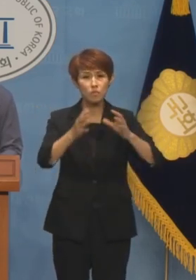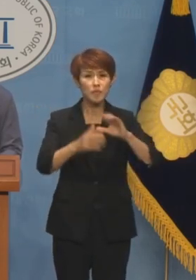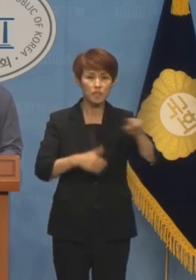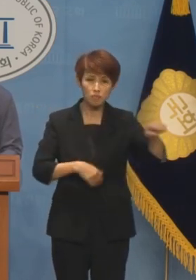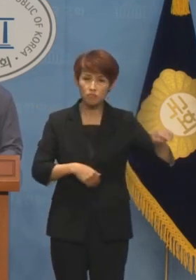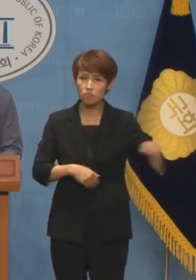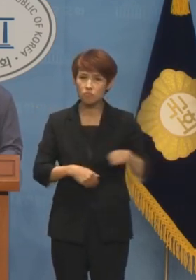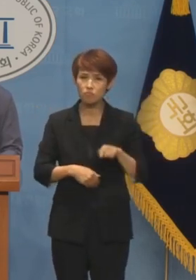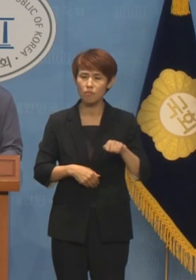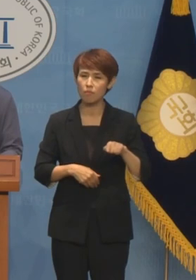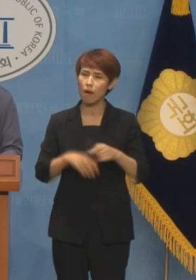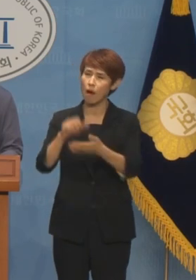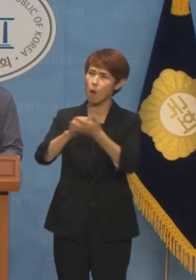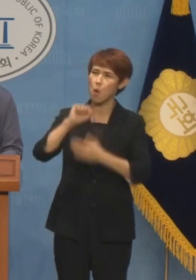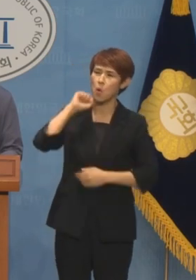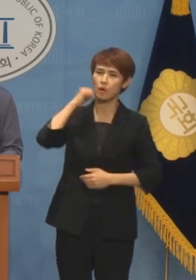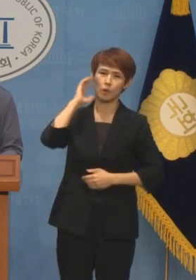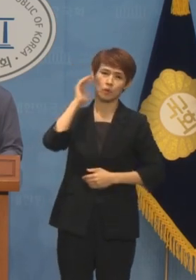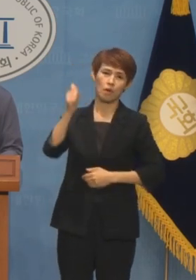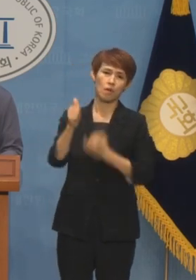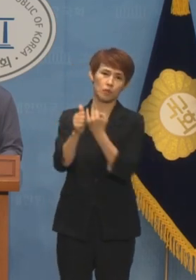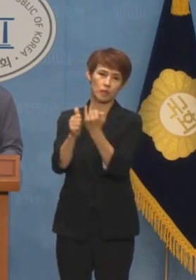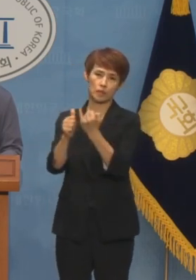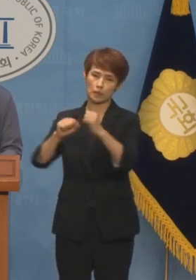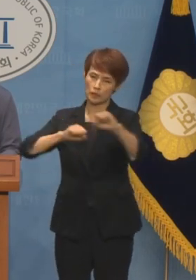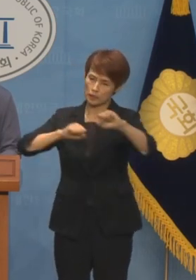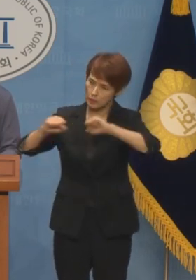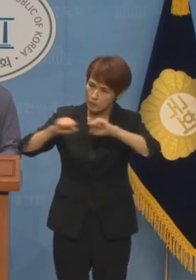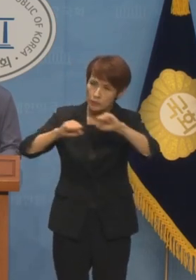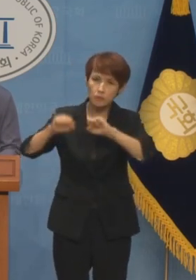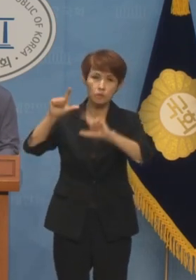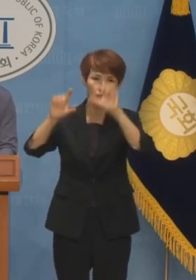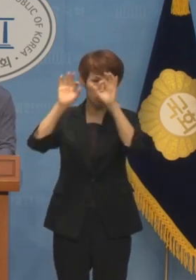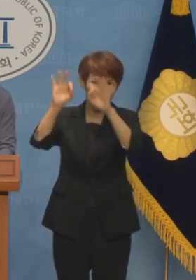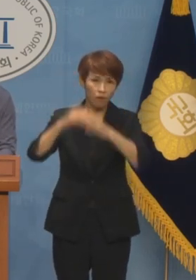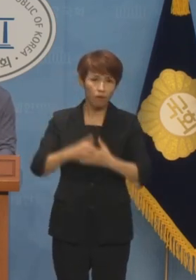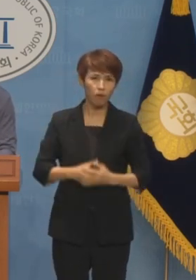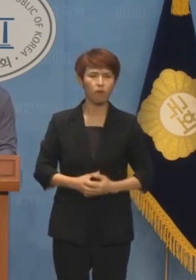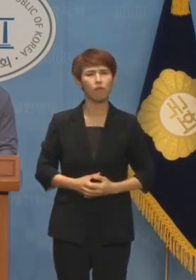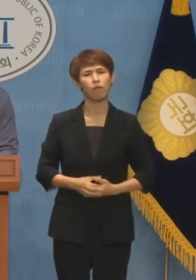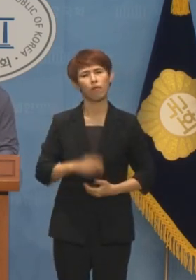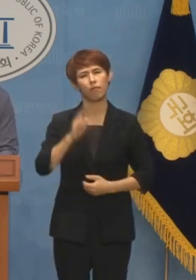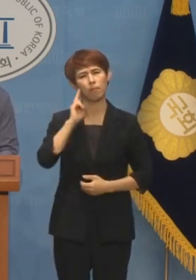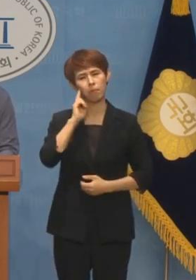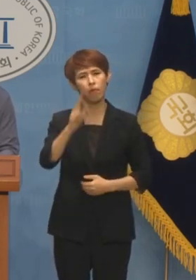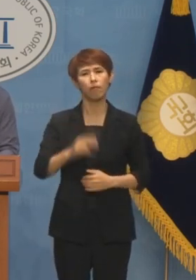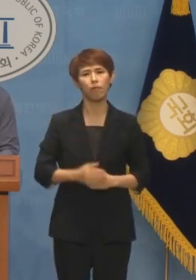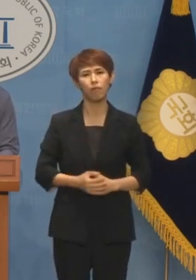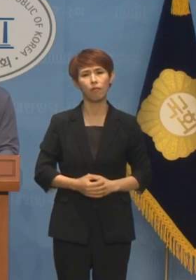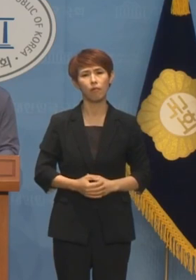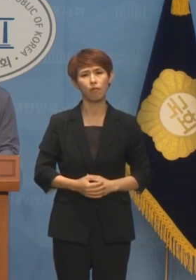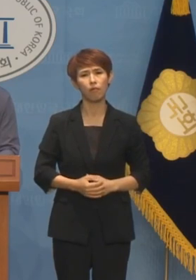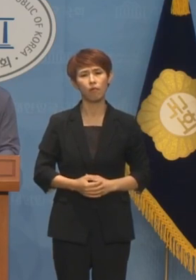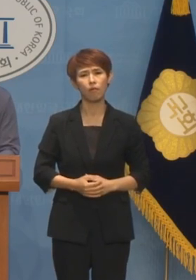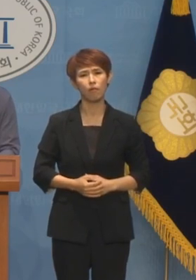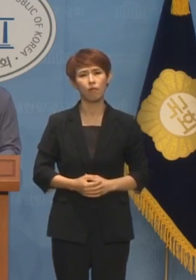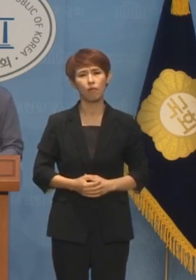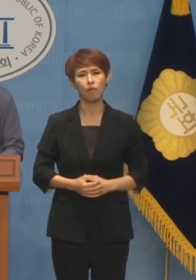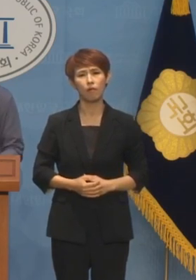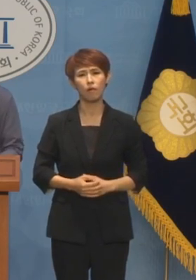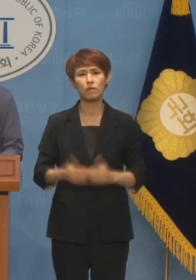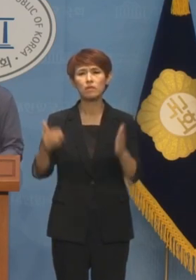흔쾌히 받아들이기 어려운 대통령 배우자의 행보, 이 참담한 상황을 과연